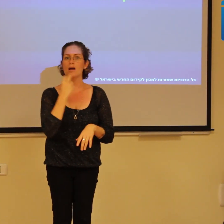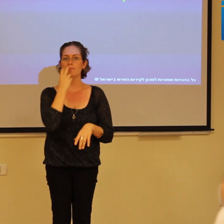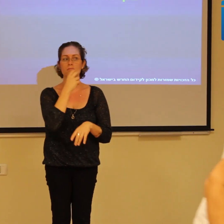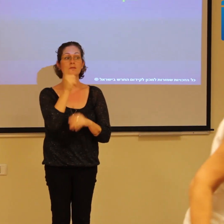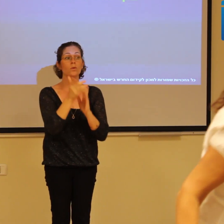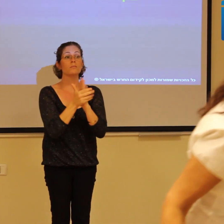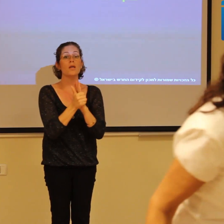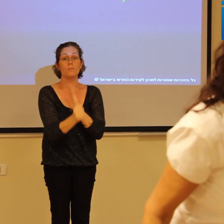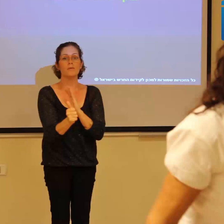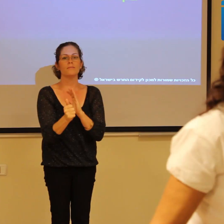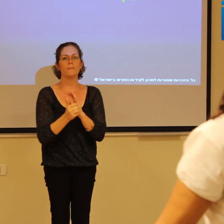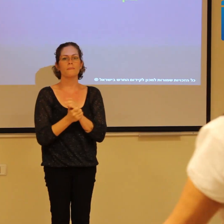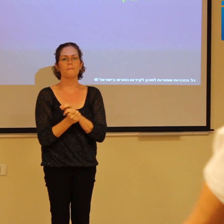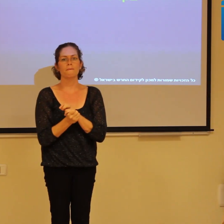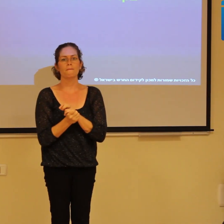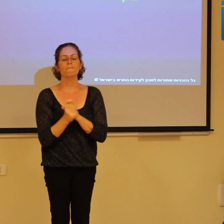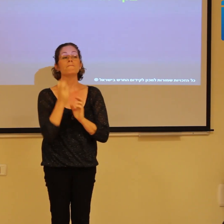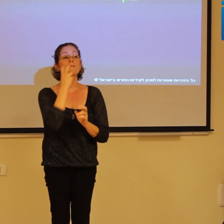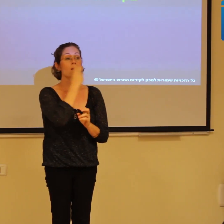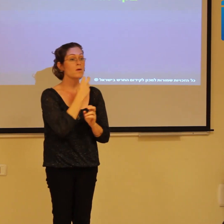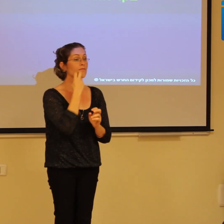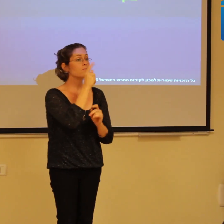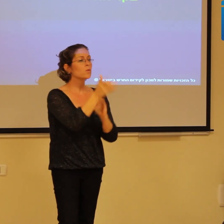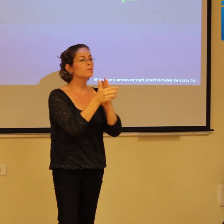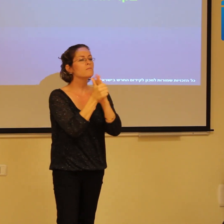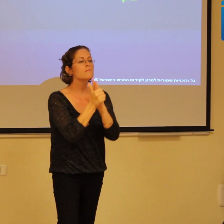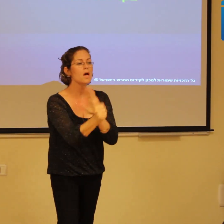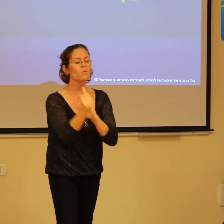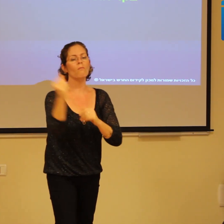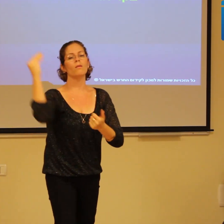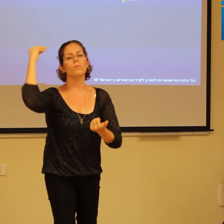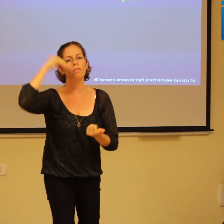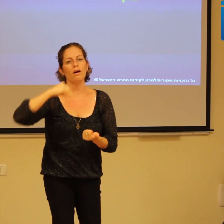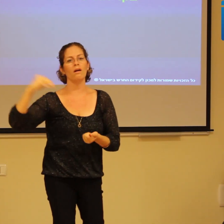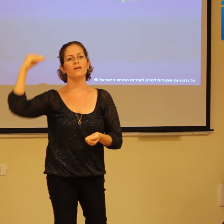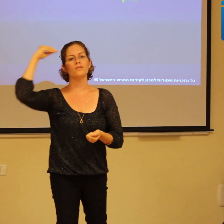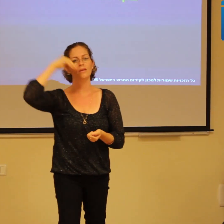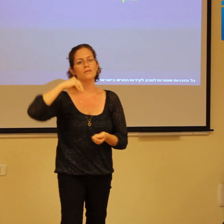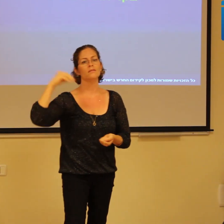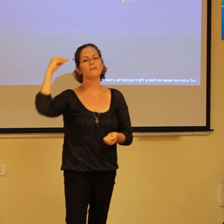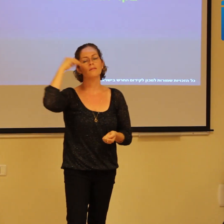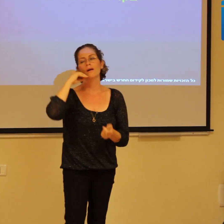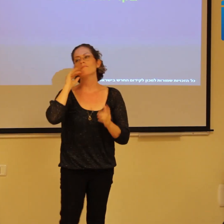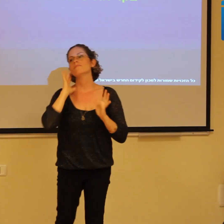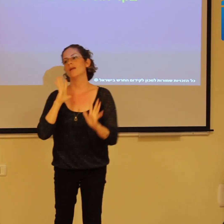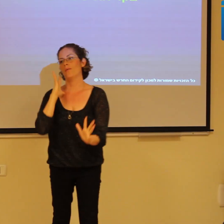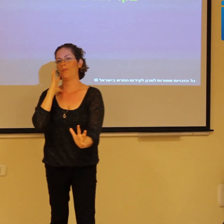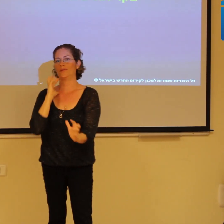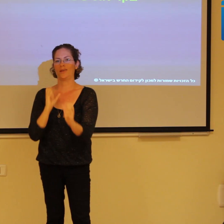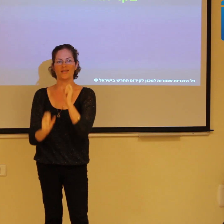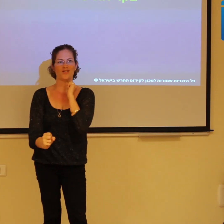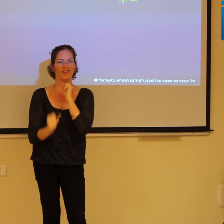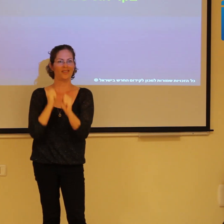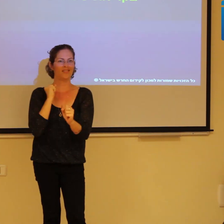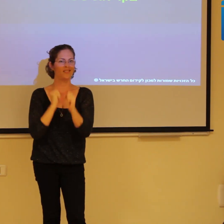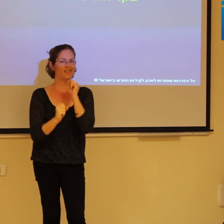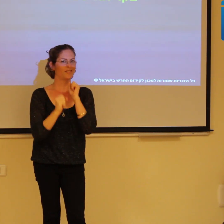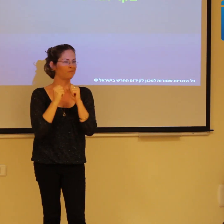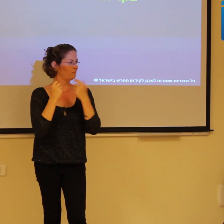אבל לקרוא שפתיים זו בעצם המשימה שיש לנו לעשות כל הזמן. צריך מיומנות וצריך לדעת ולהכיר, וזה כל כך